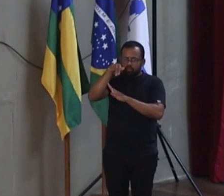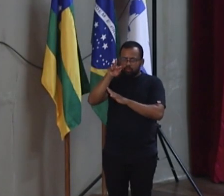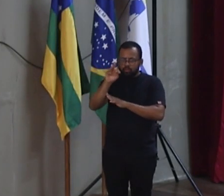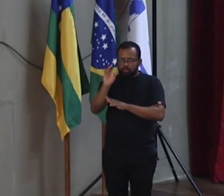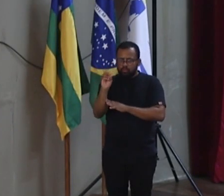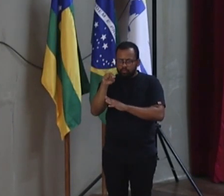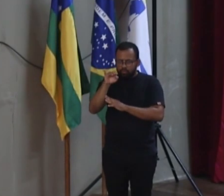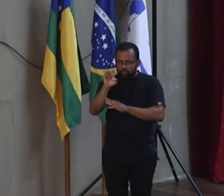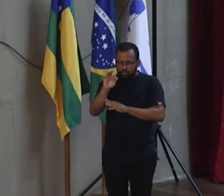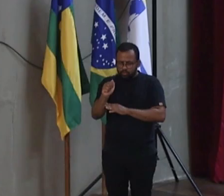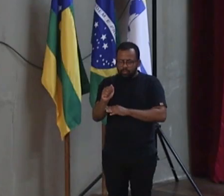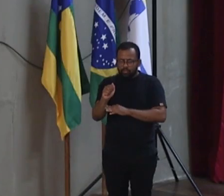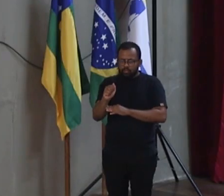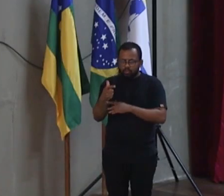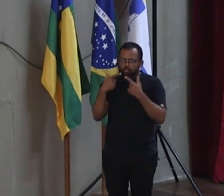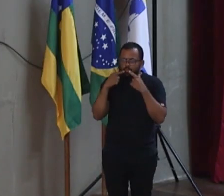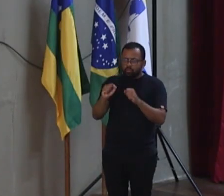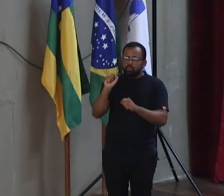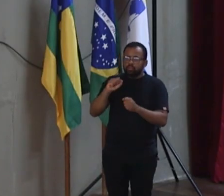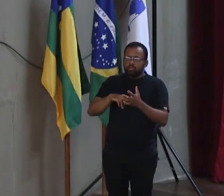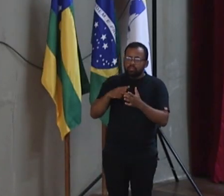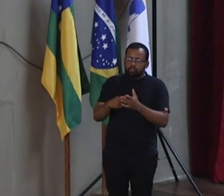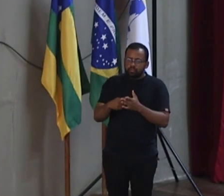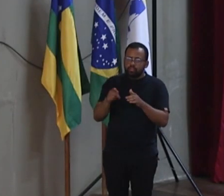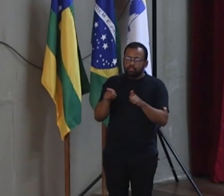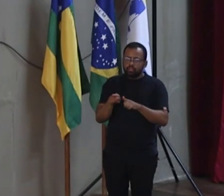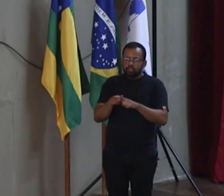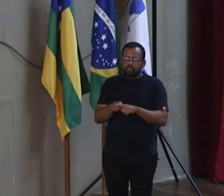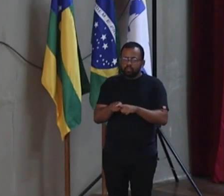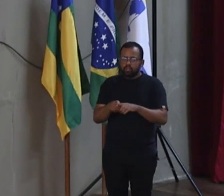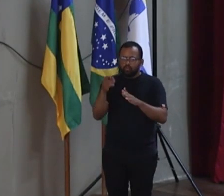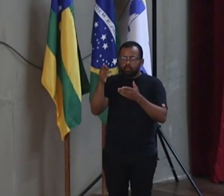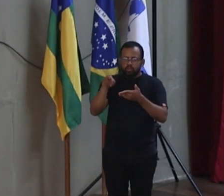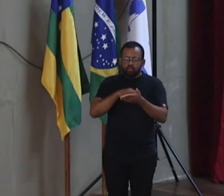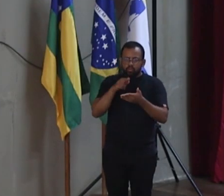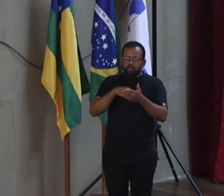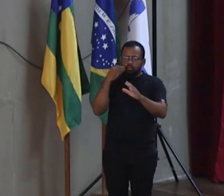Celani, que é, afinal, o que é a linguística aplicada, numa publicação que foi